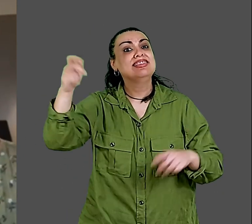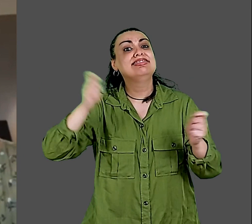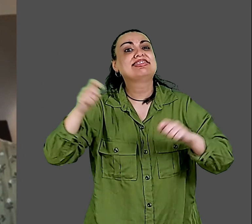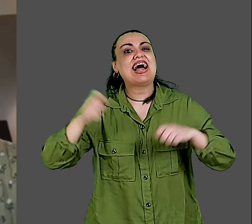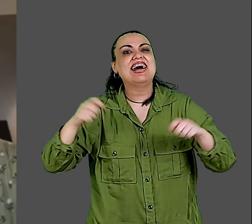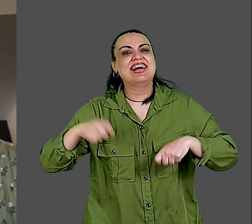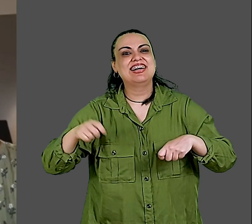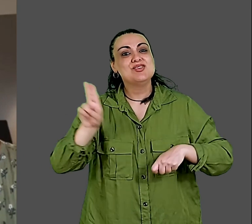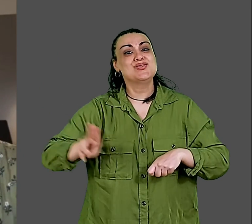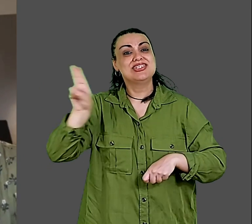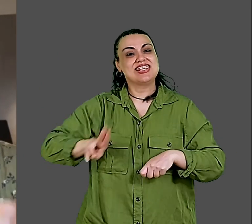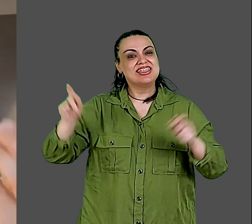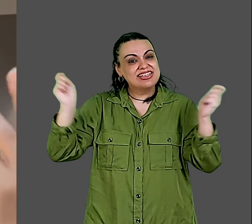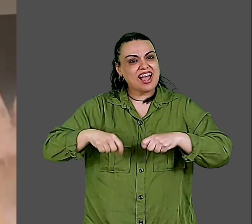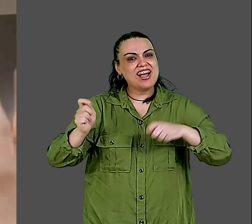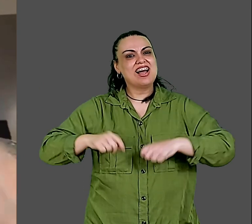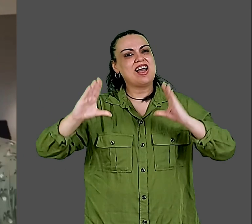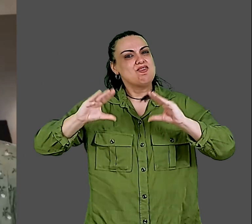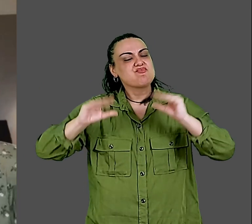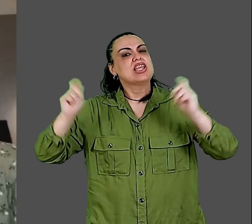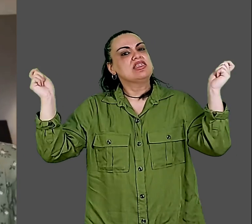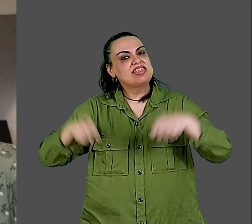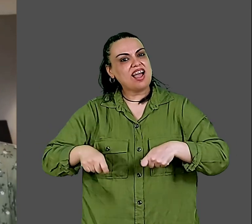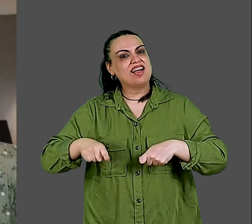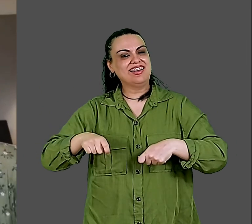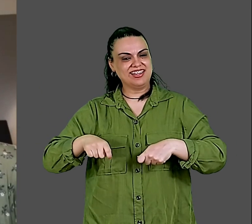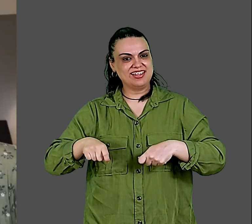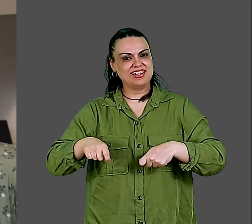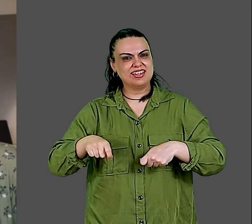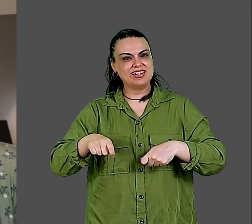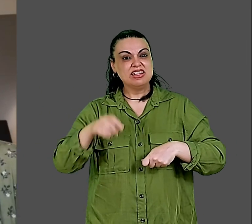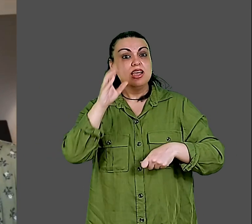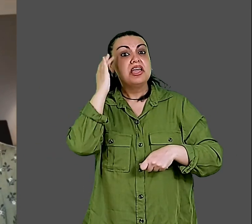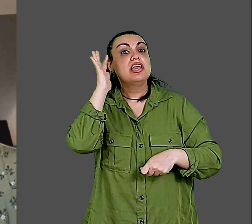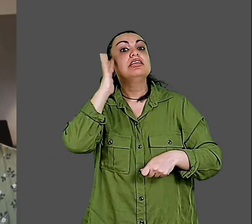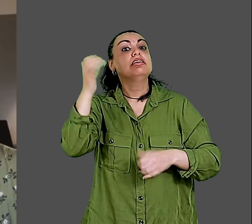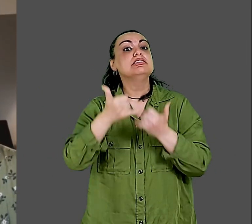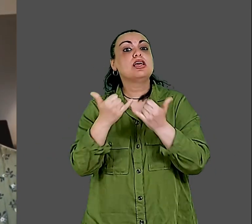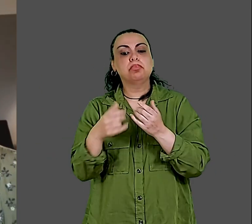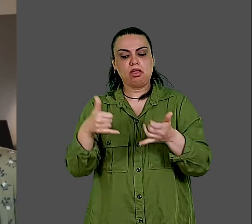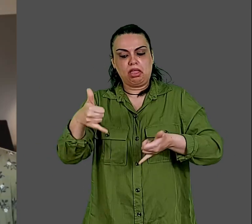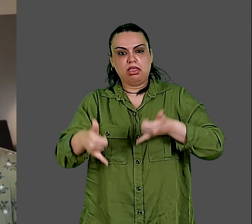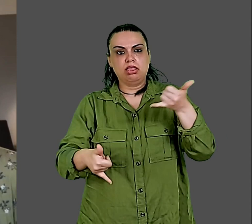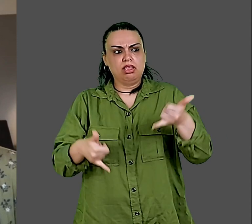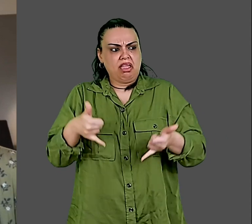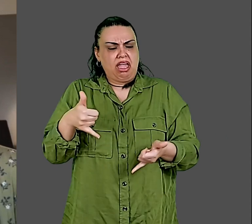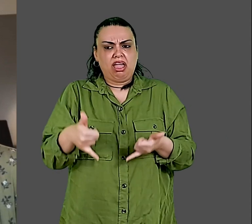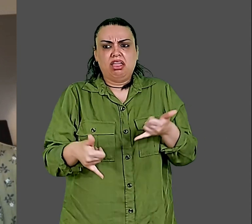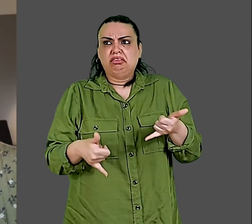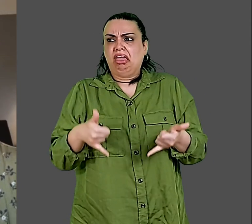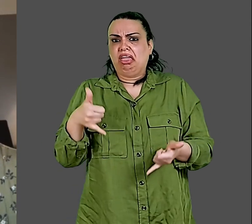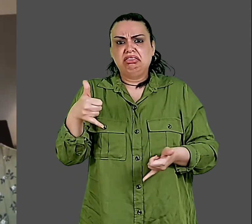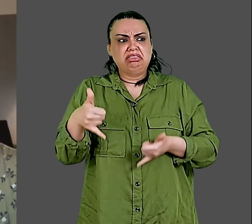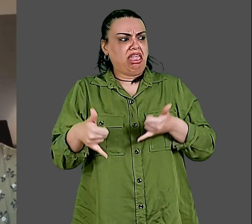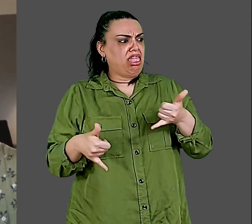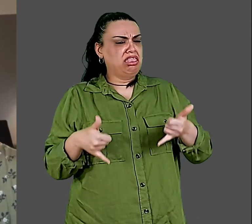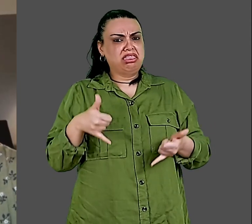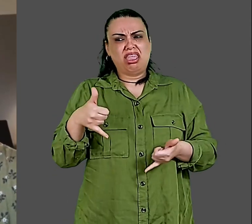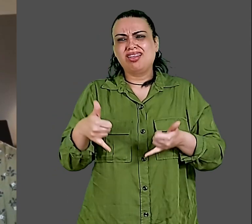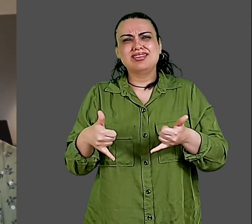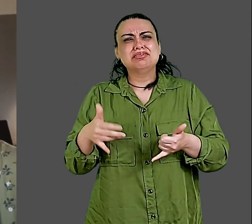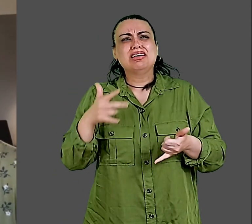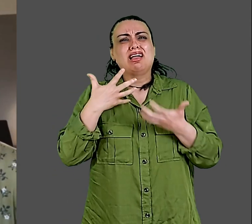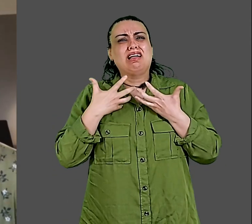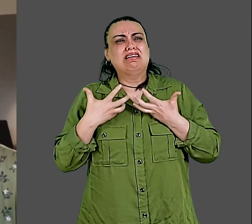é mais importante do que ser bonito. Ok? Sabe o que eu tô vendo com relação à chamada? Muita gente